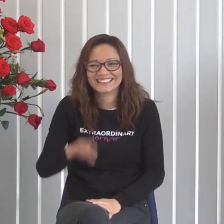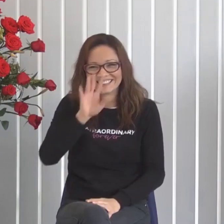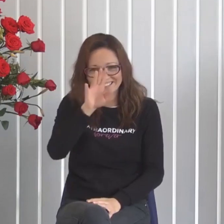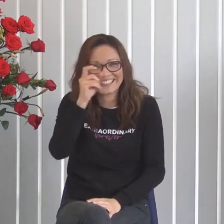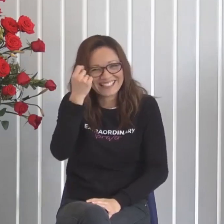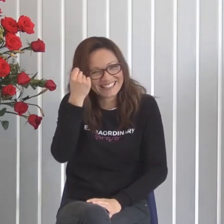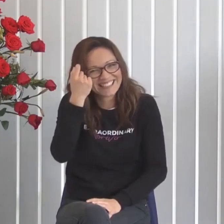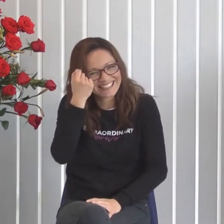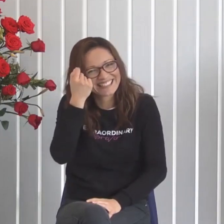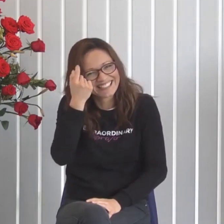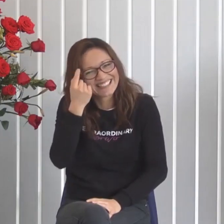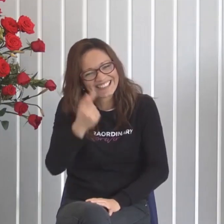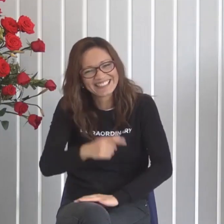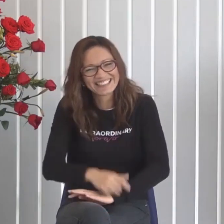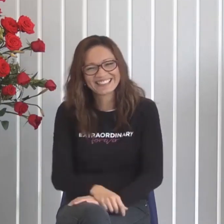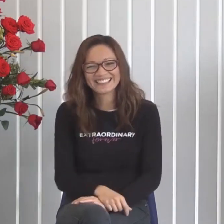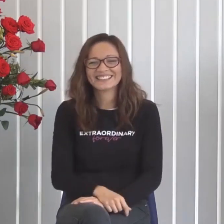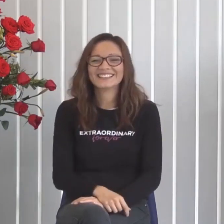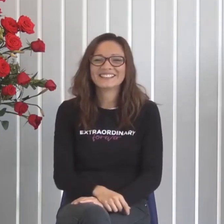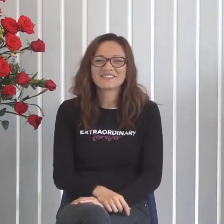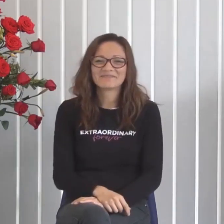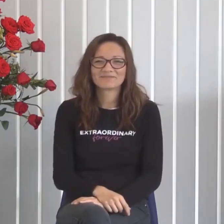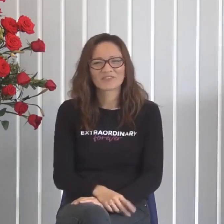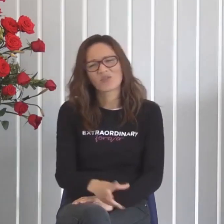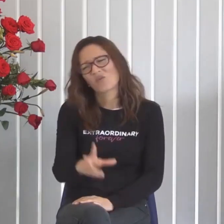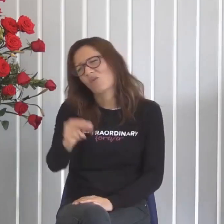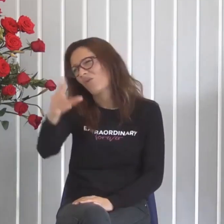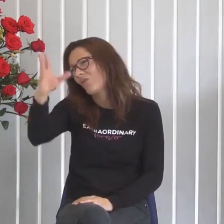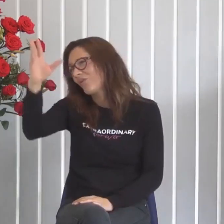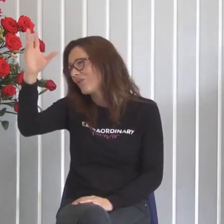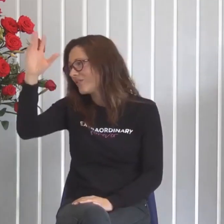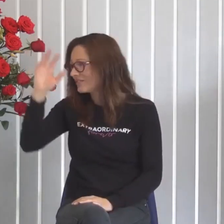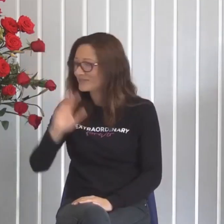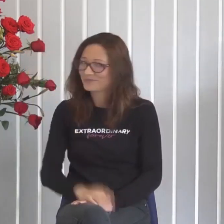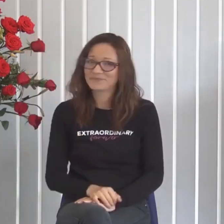¿Entiende eso? ¿Entiende eso? No.